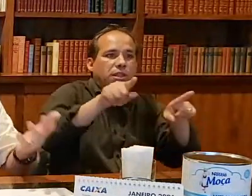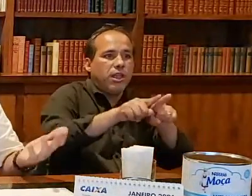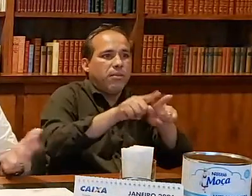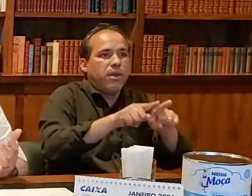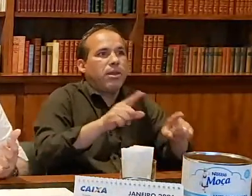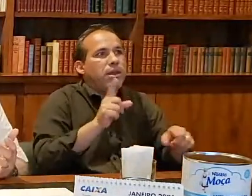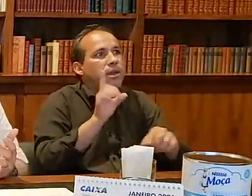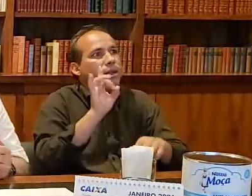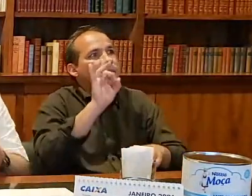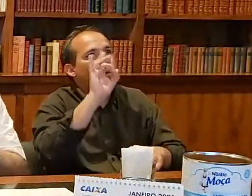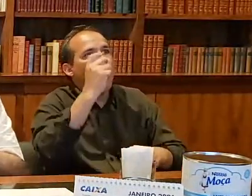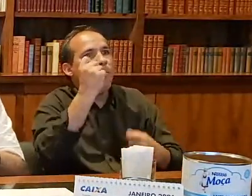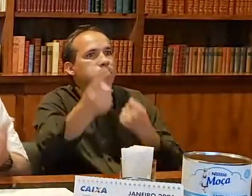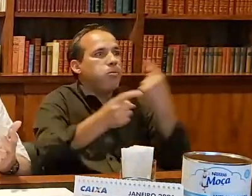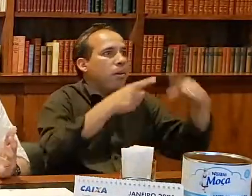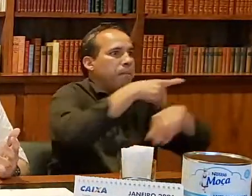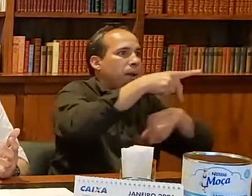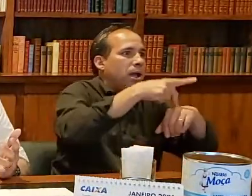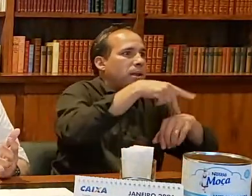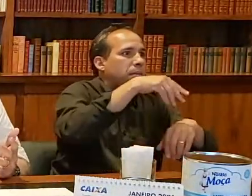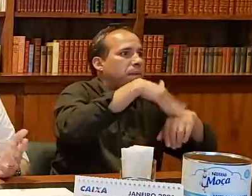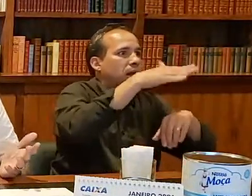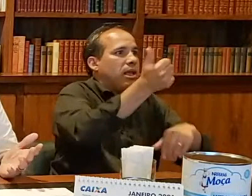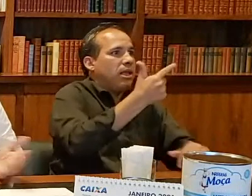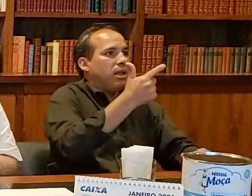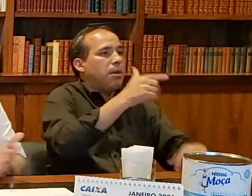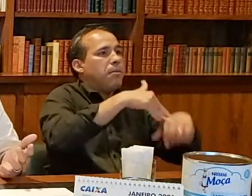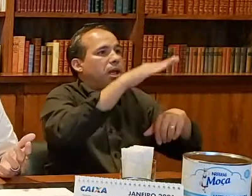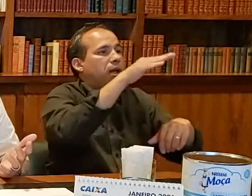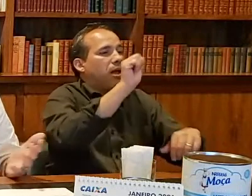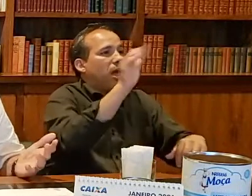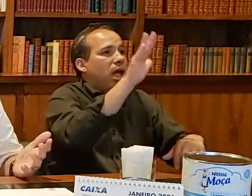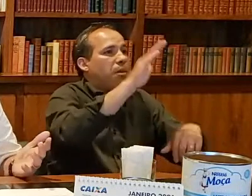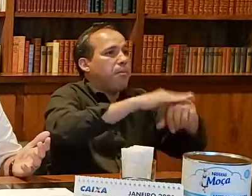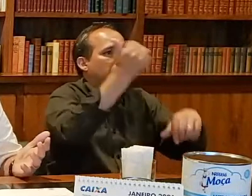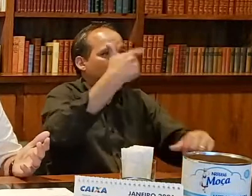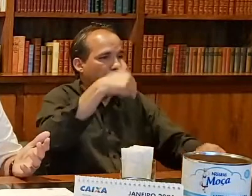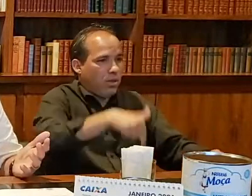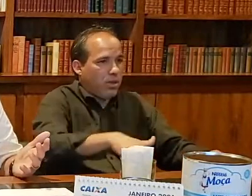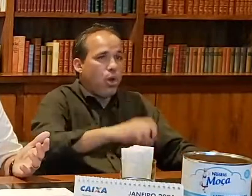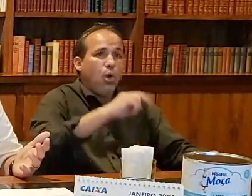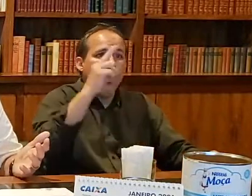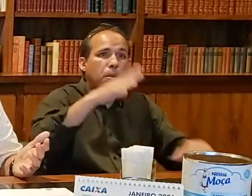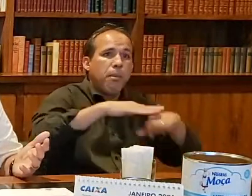tais e tais países, ou mais caro que tais países. São realidades diferentes.